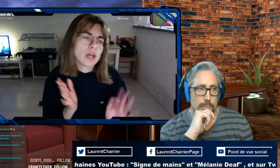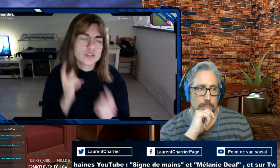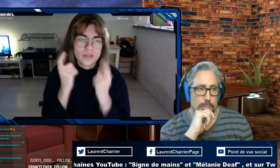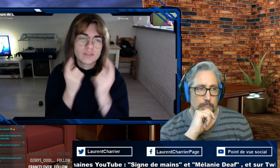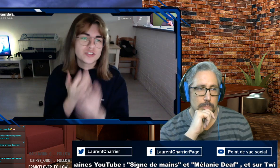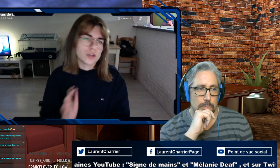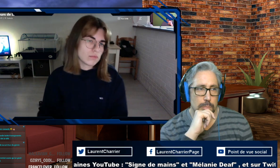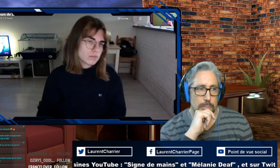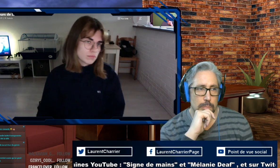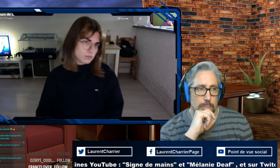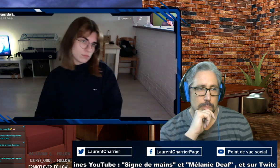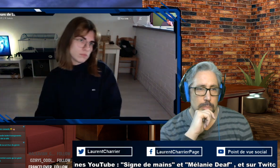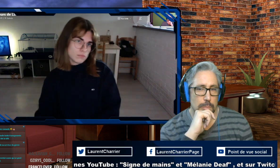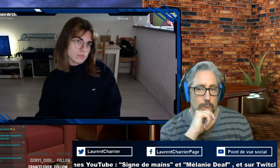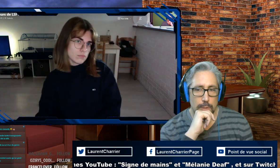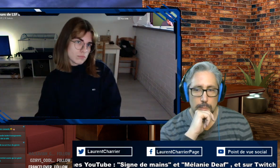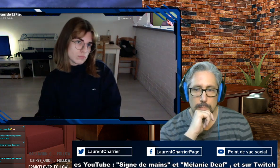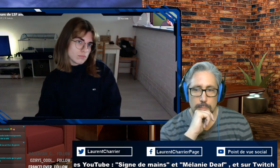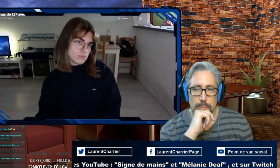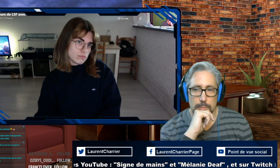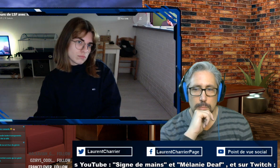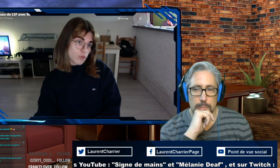peut-être que là, je réfléchis.